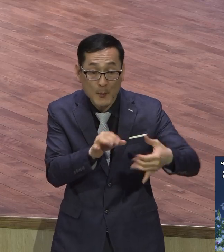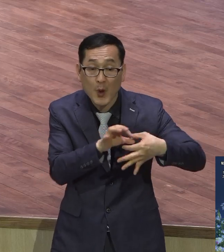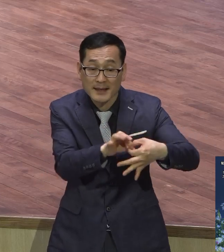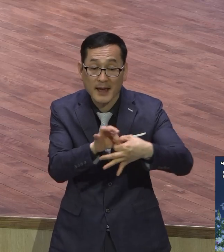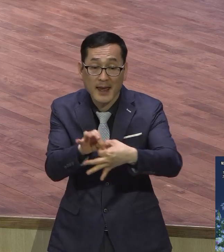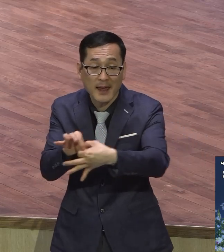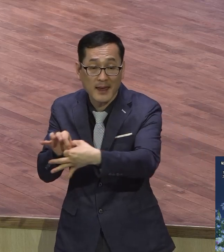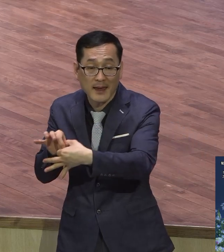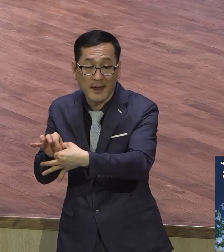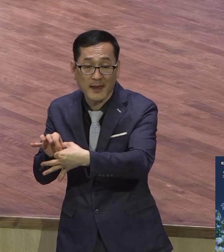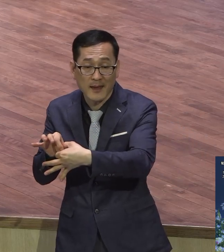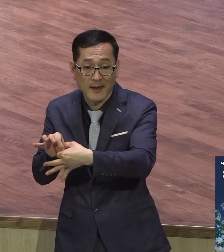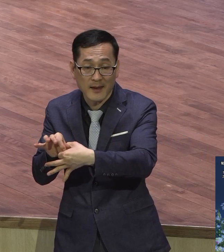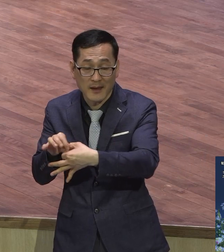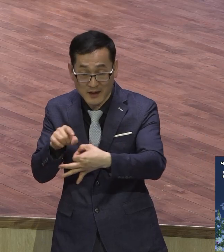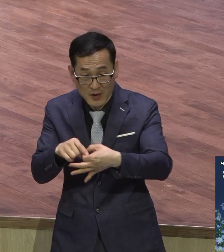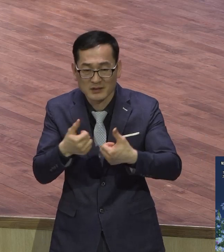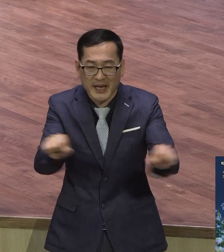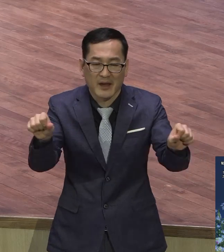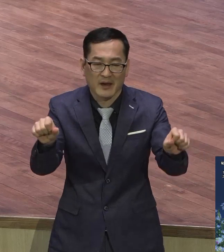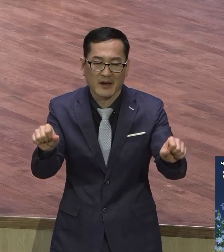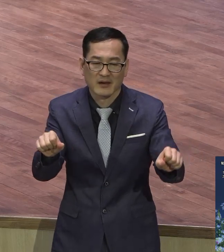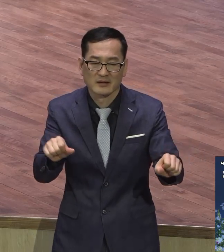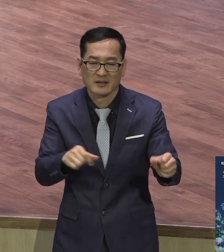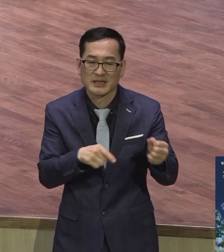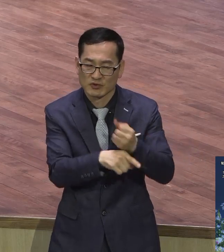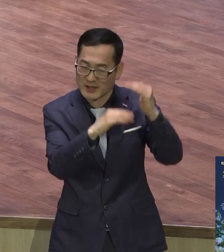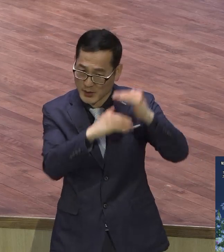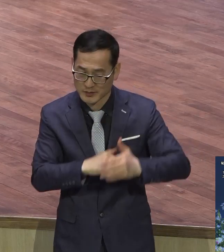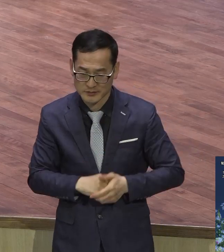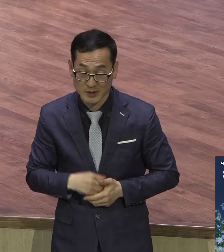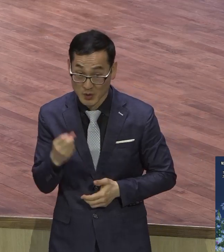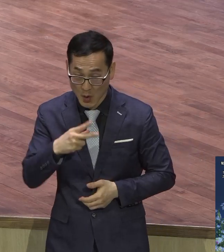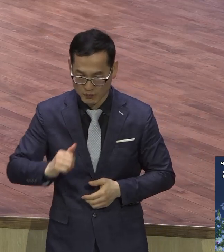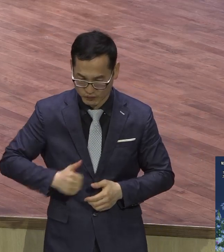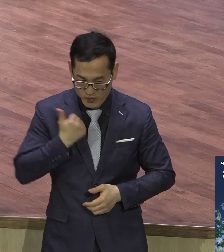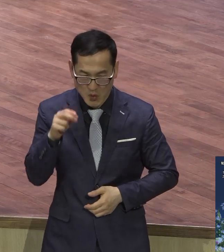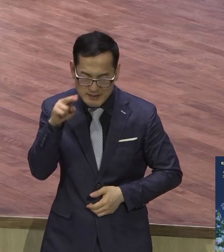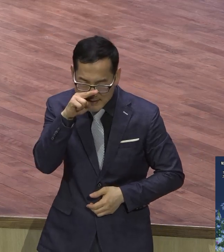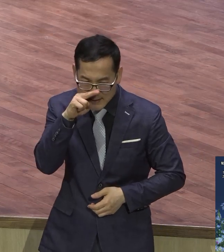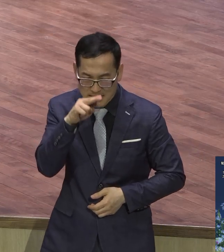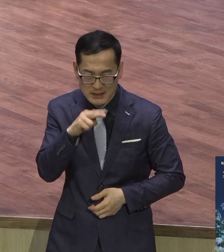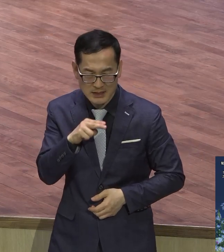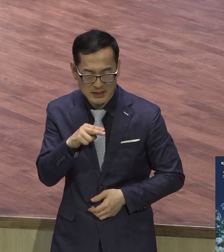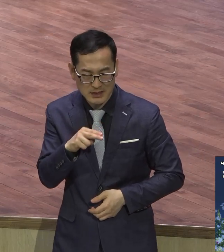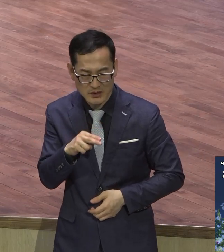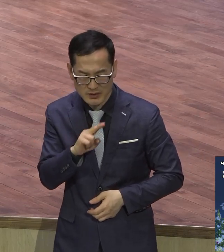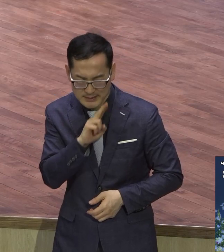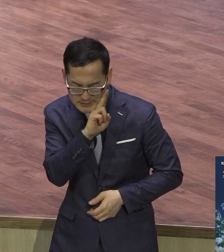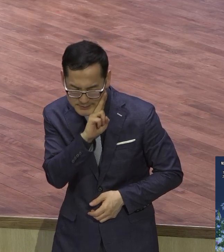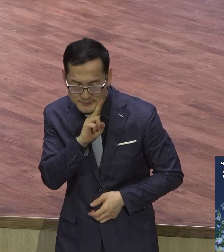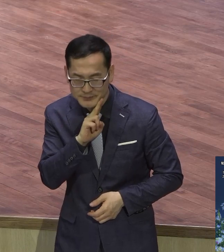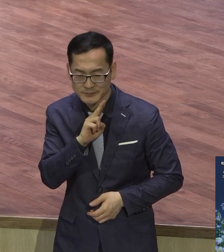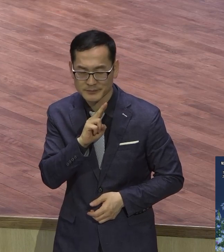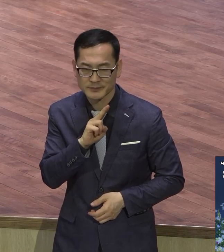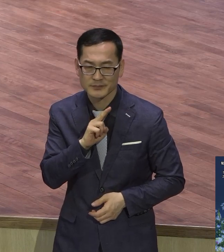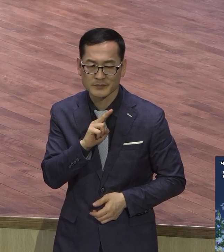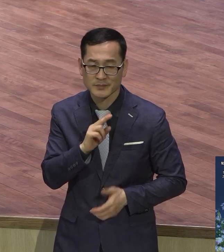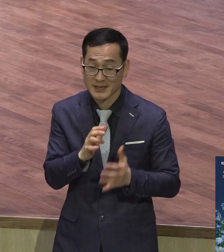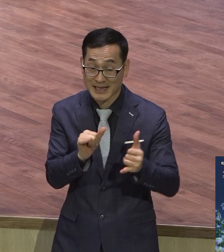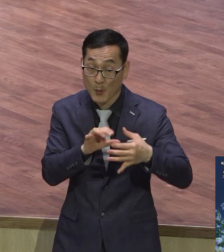깨는 요소들이에요. 또 이 부분뿐만 아니라 분노, 시기, 질투, 의심 이런